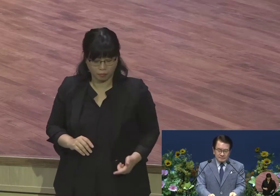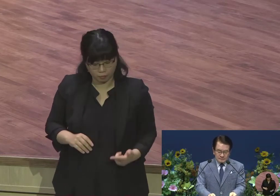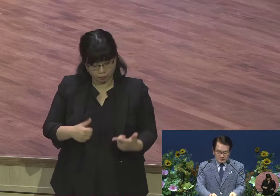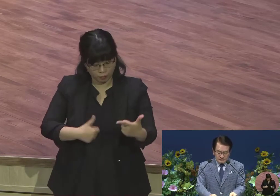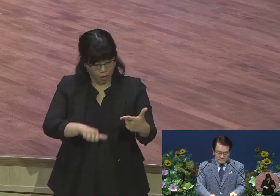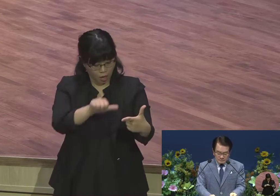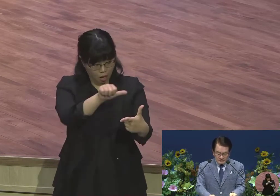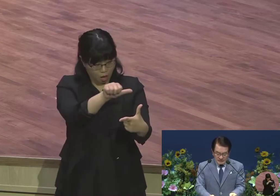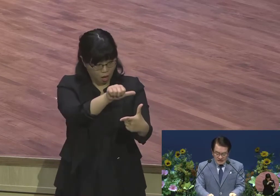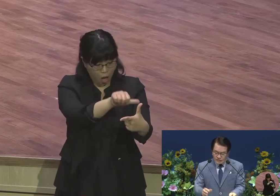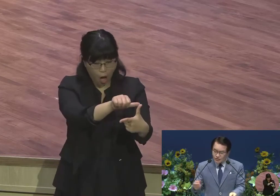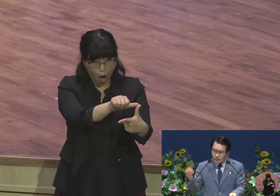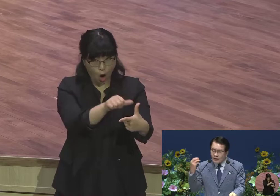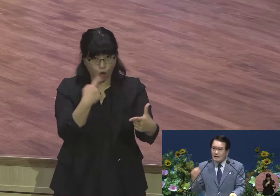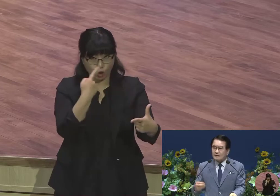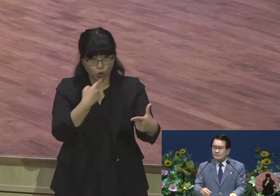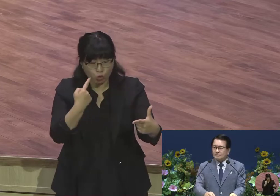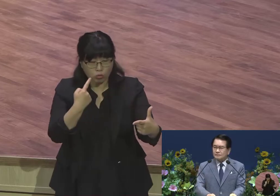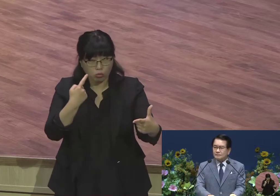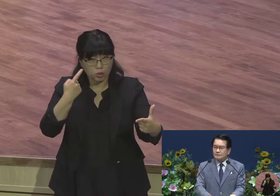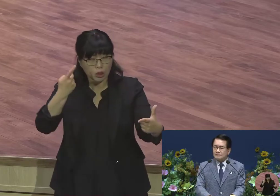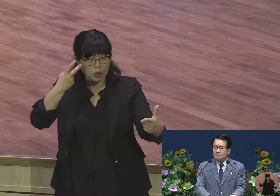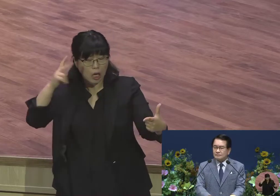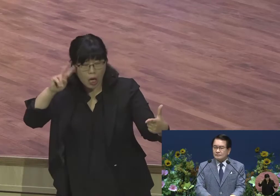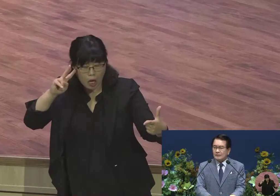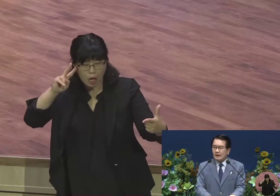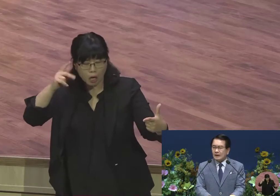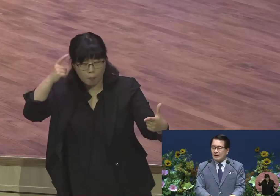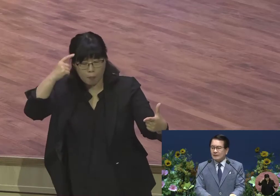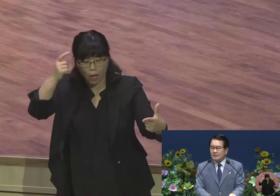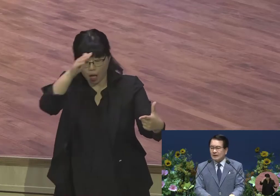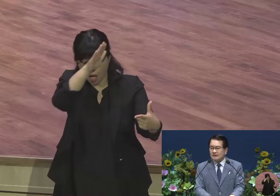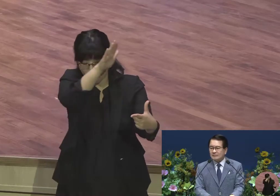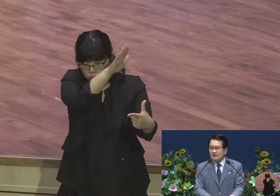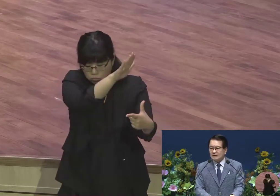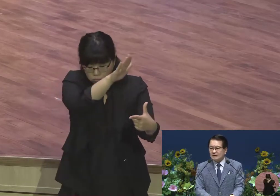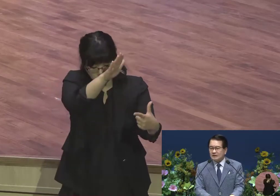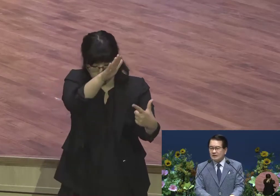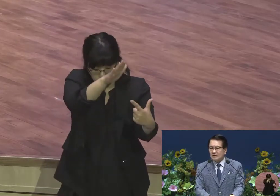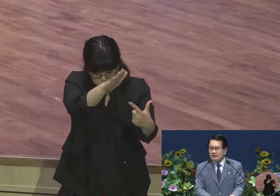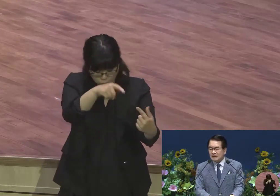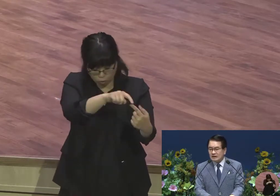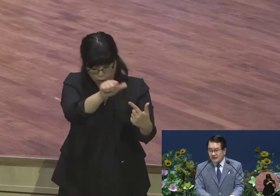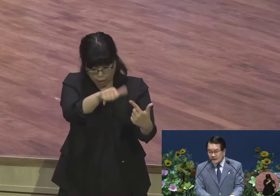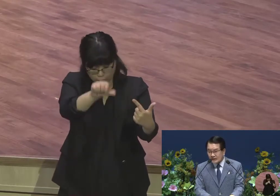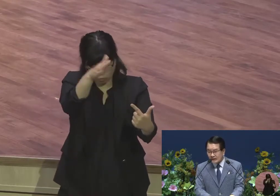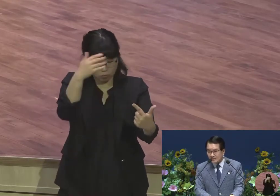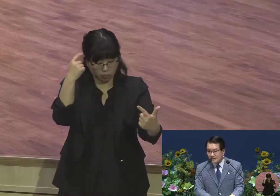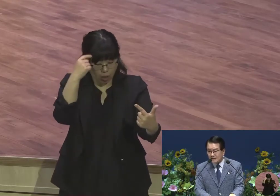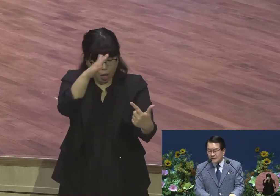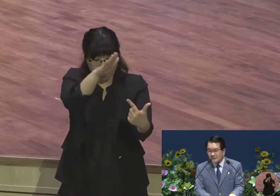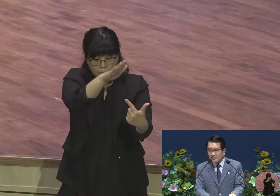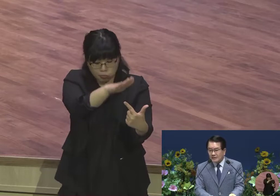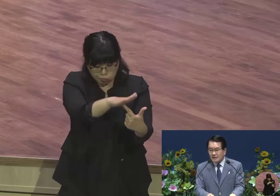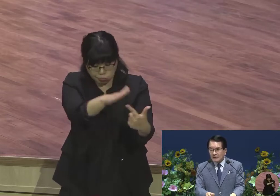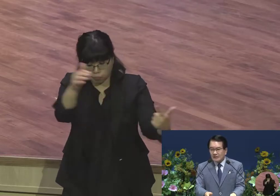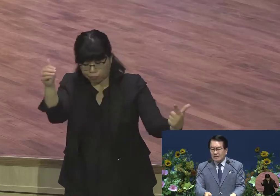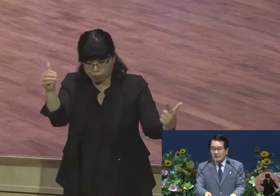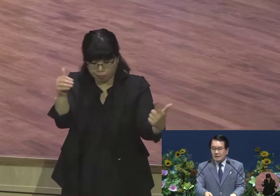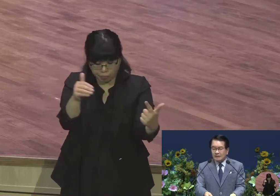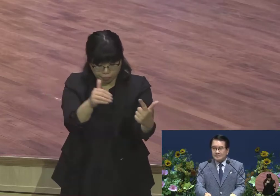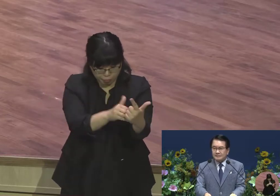이 순간 하나님이 말씀하신 언약이 생각난 거요